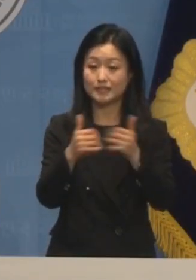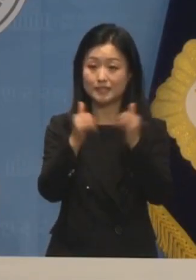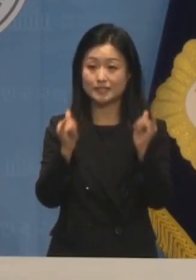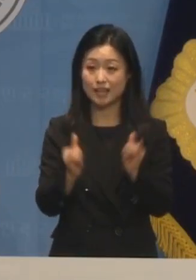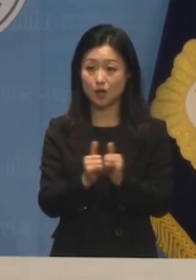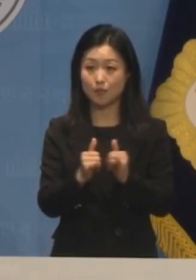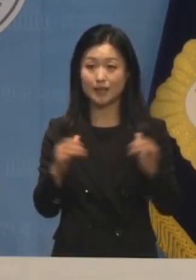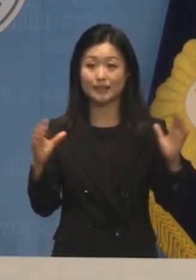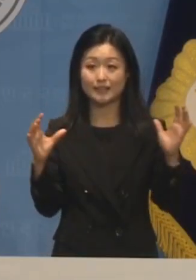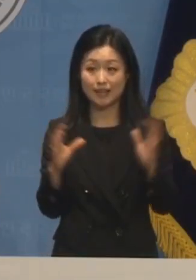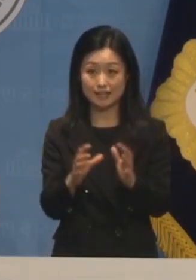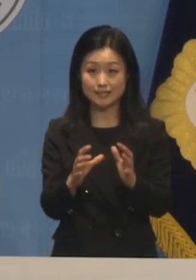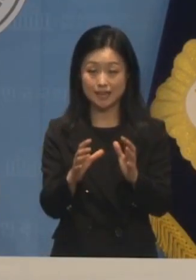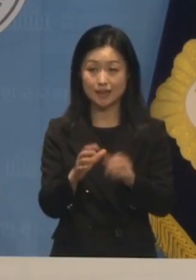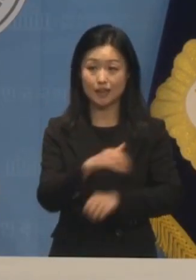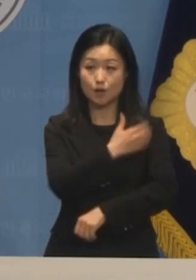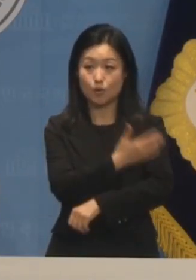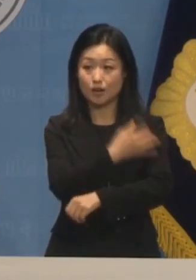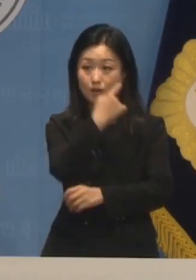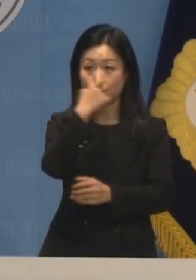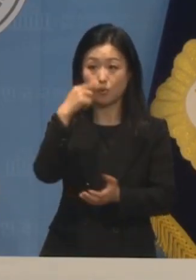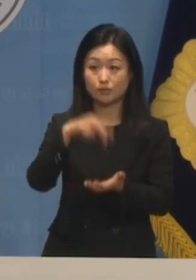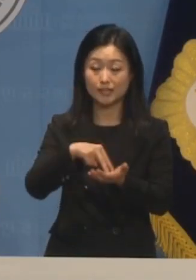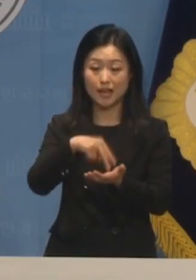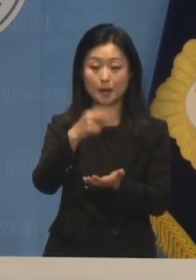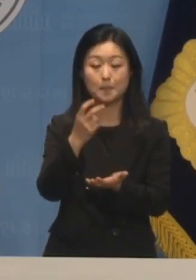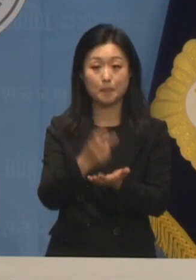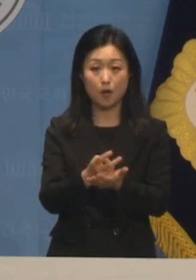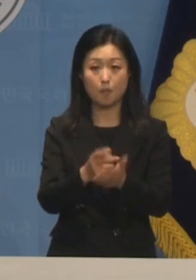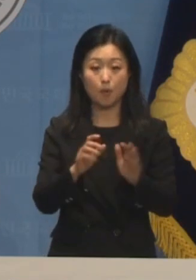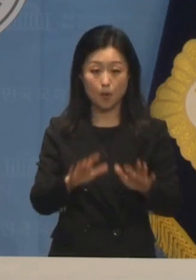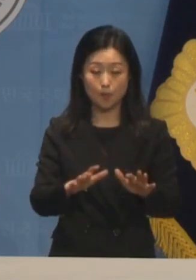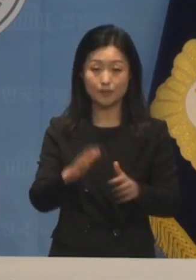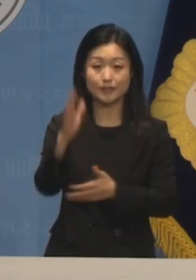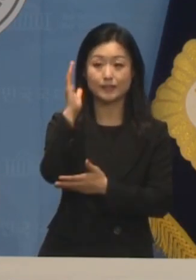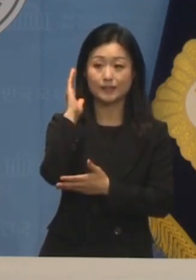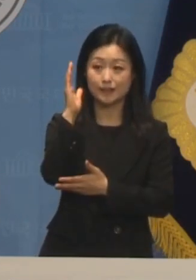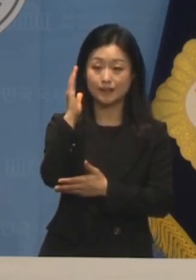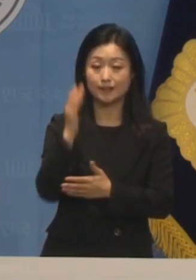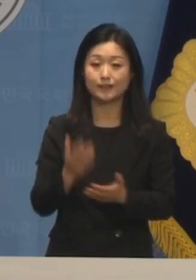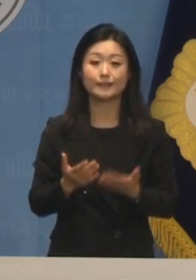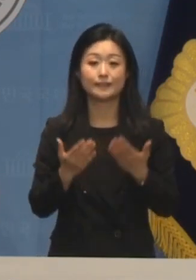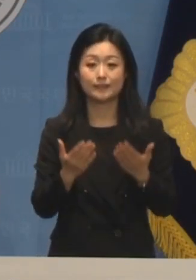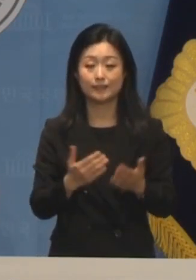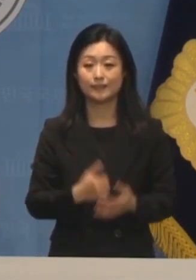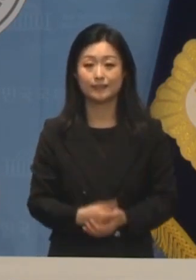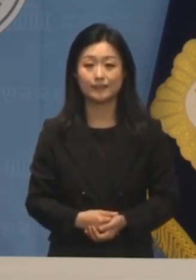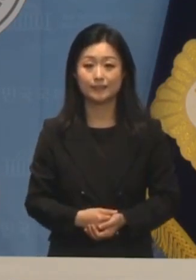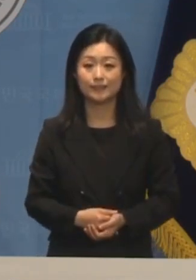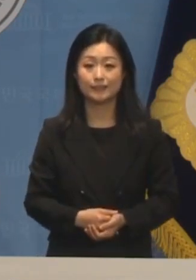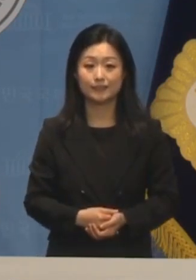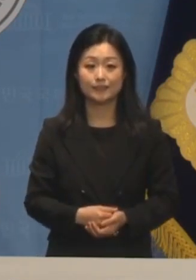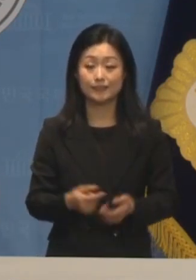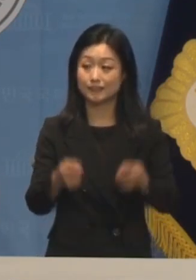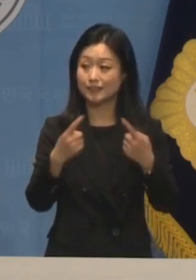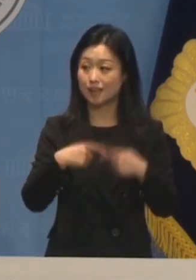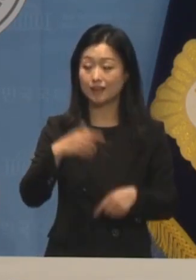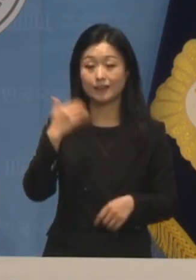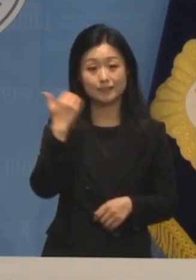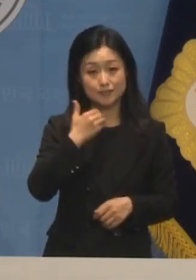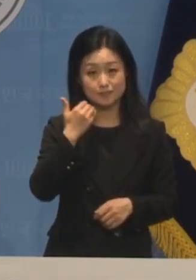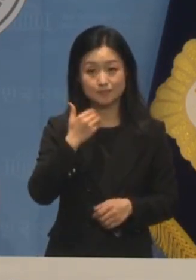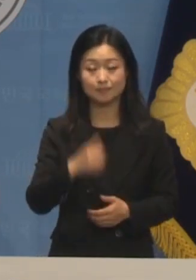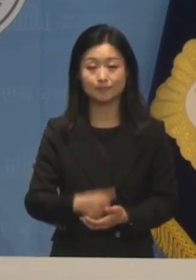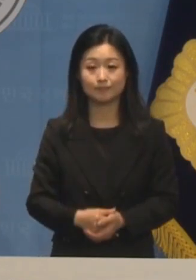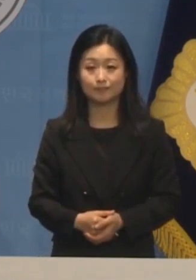돌봄 노동자 권리보장법을 오늘 기자회견을 통해서 발표하고자 합니다. 함께해 주신 분들을